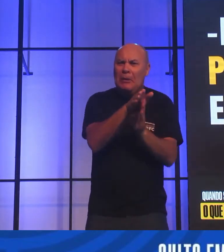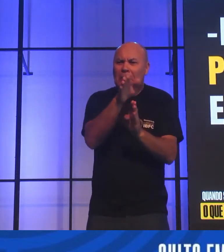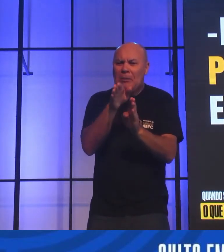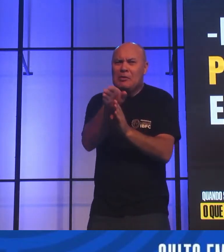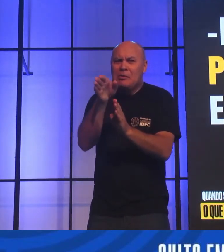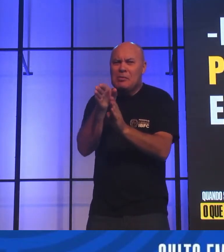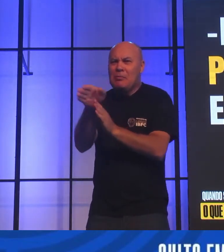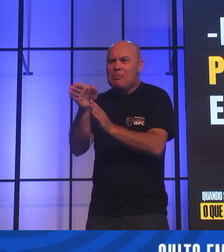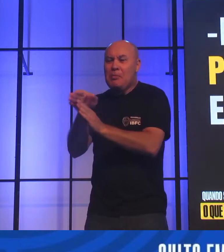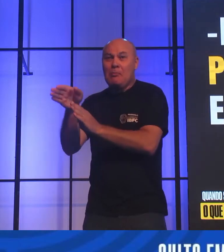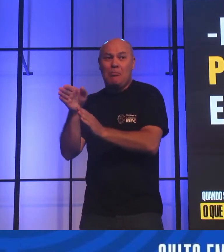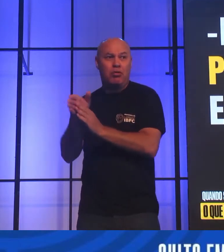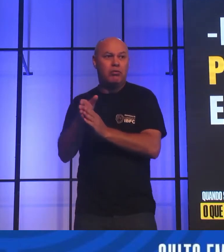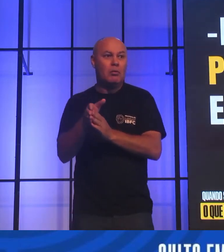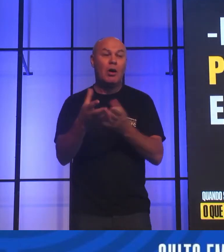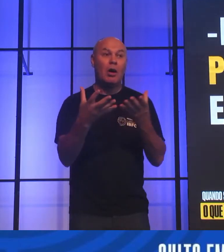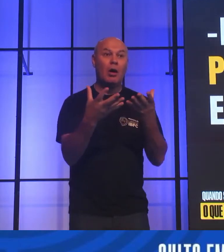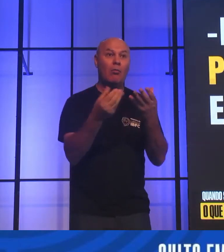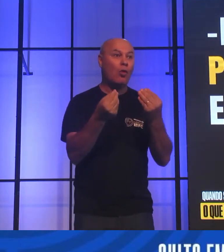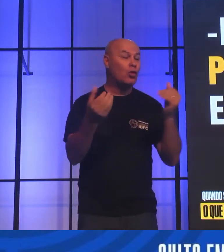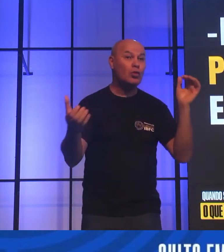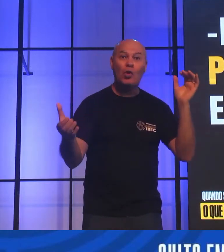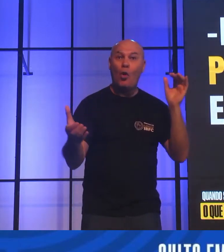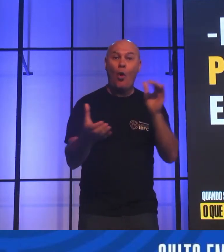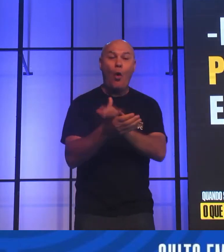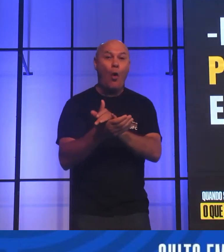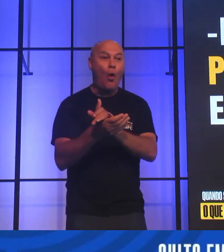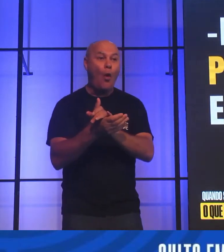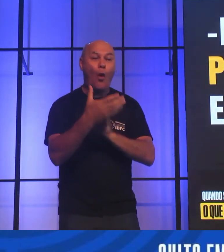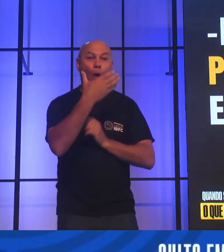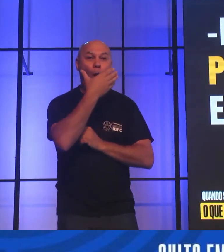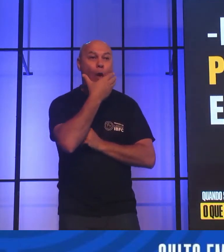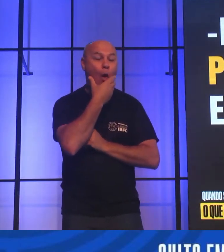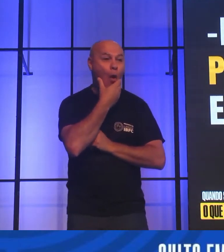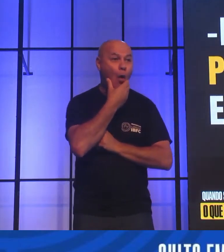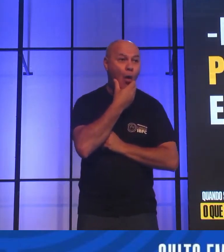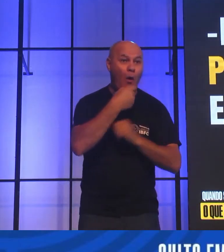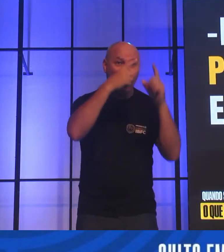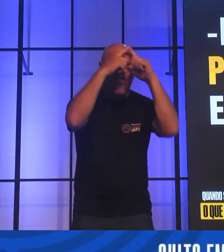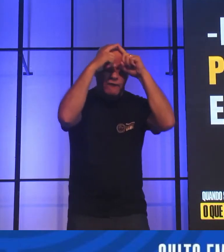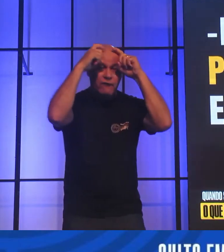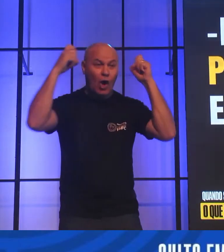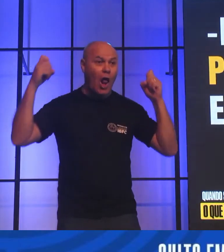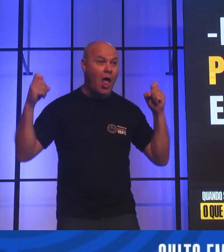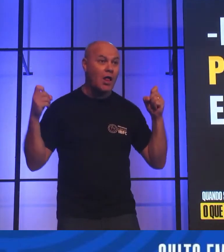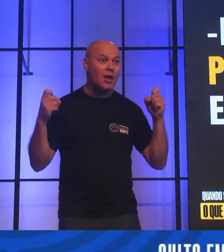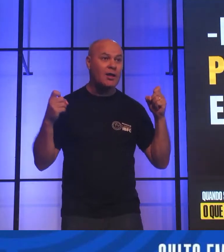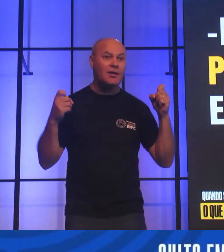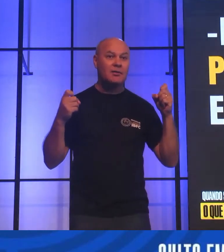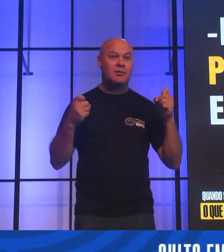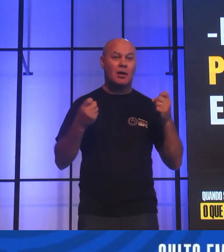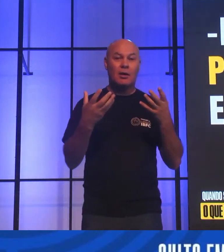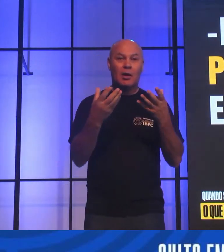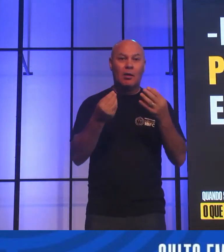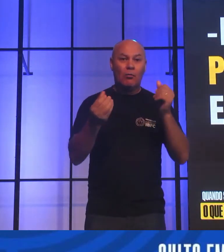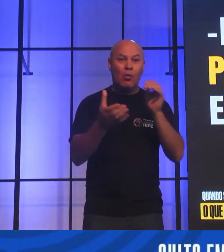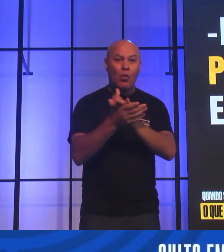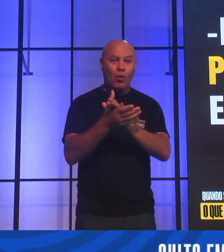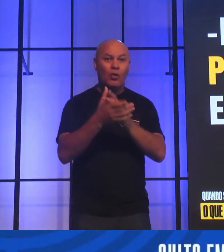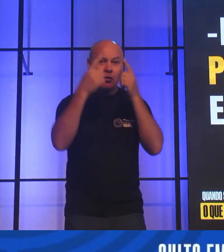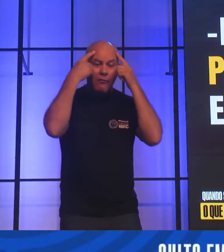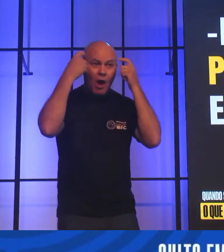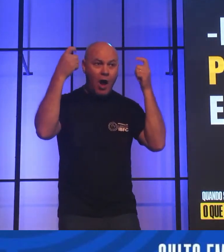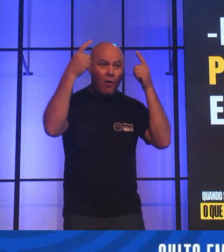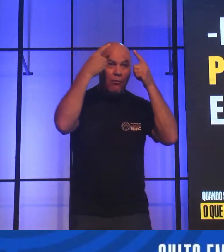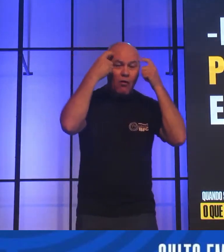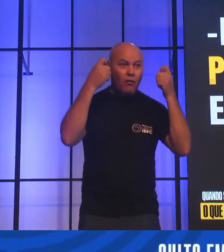tantos maridos violentos, que diziam, eu não queria fazer isso, mas eu só faço isso porque ela me provoca.